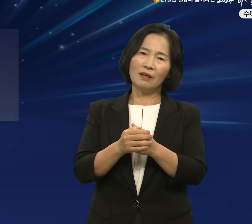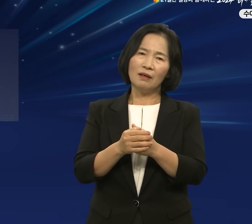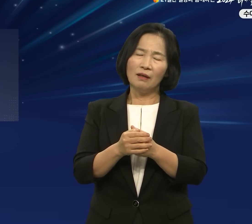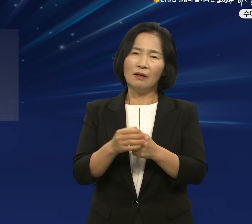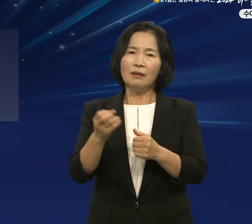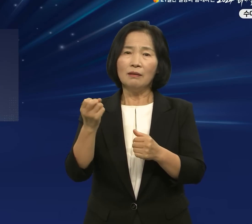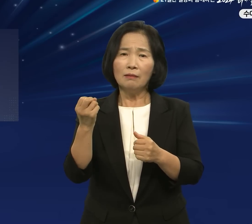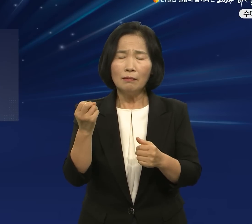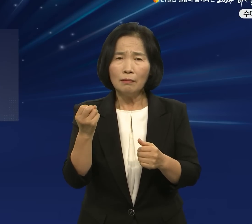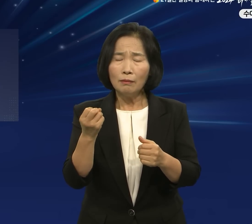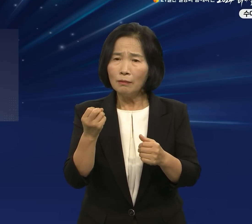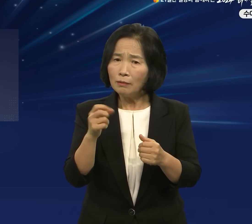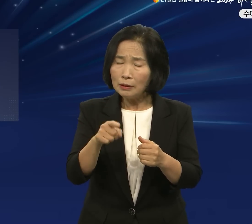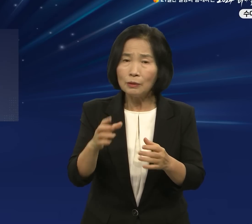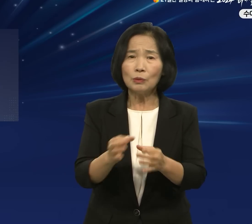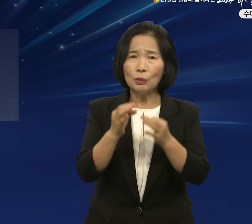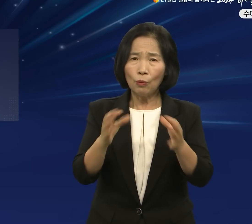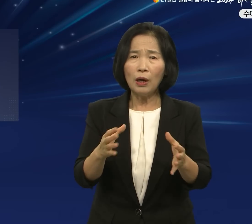때나